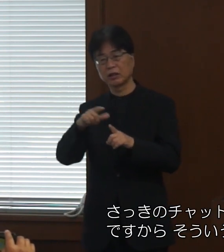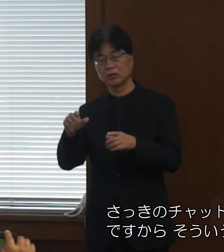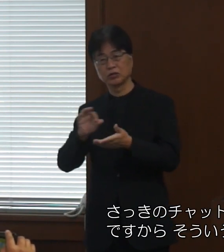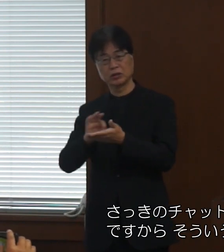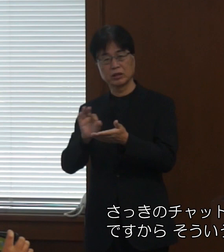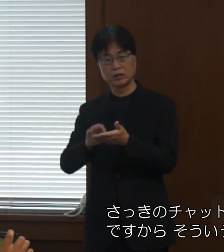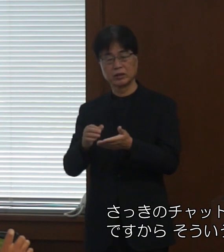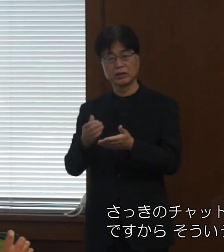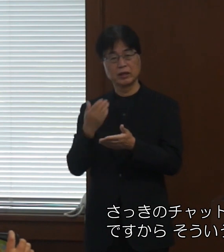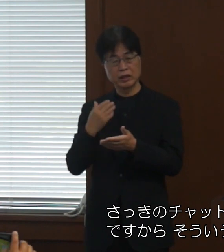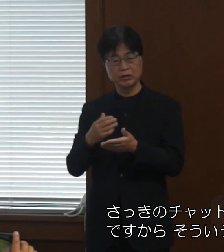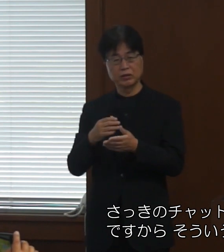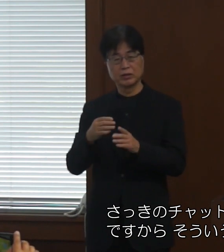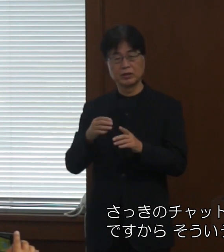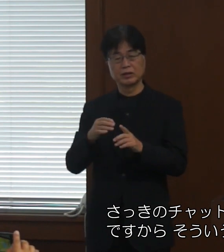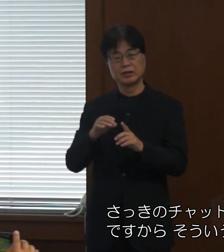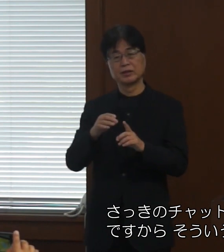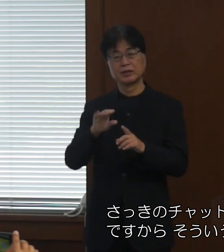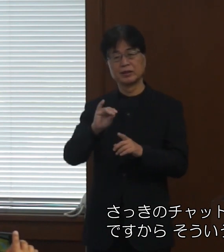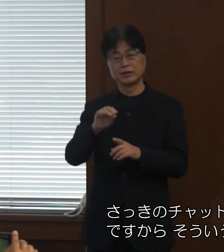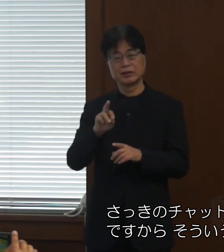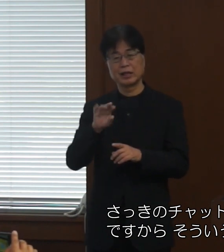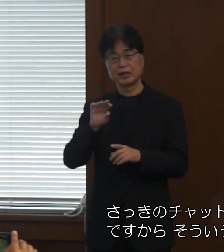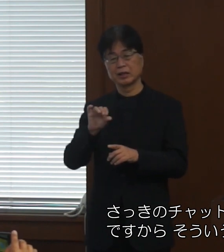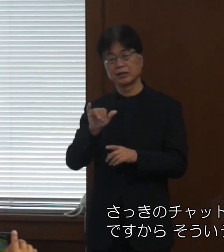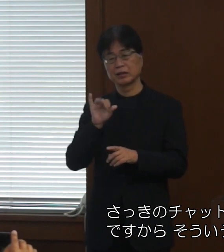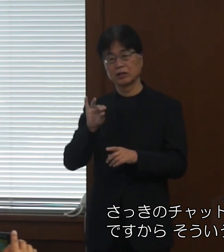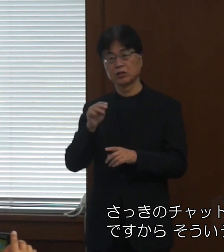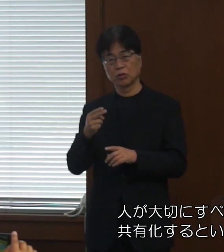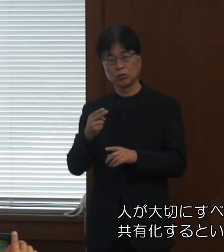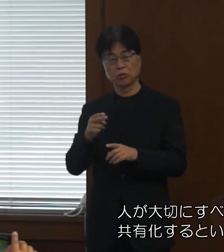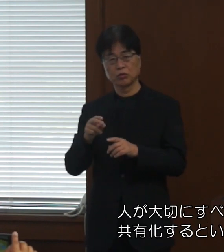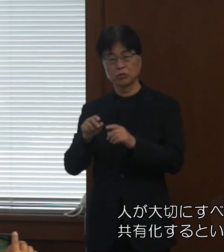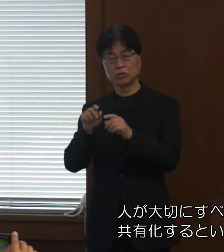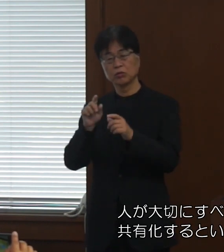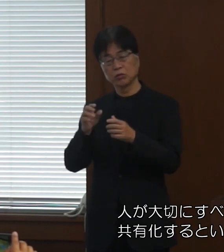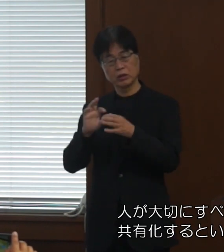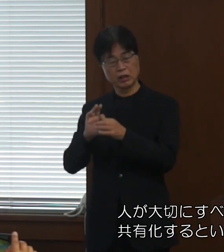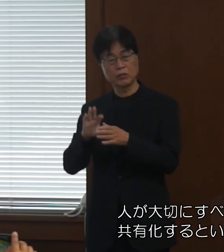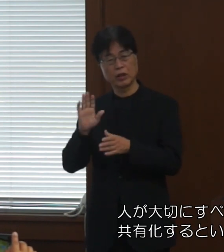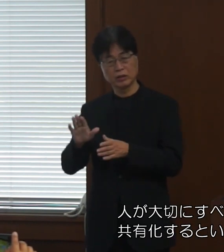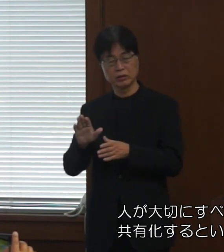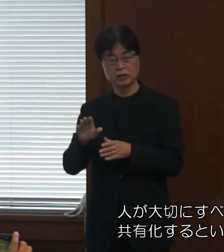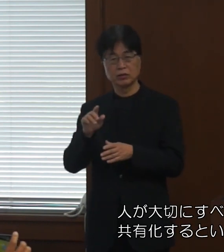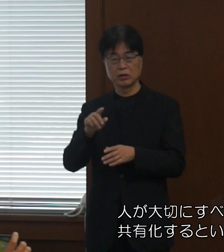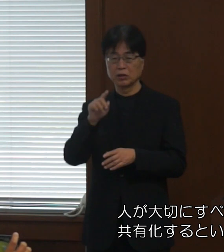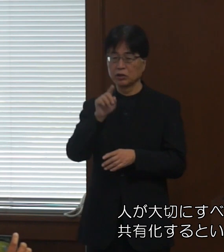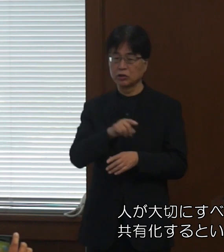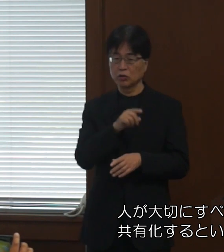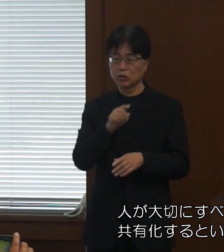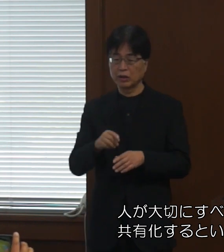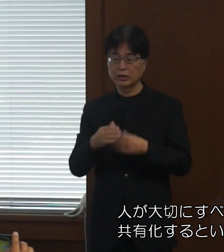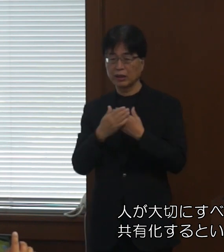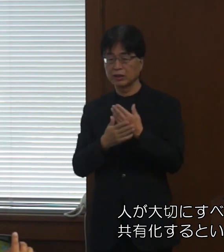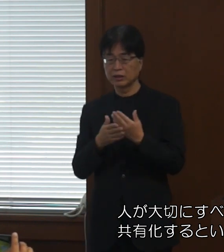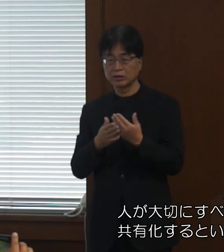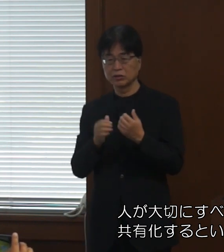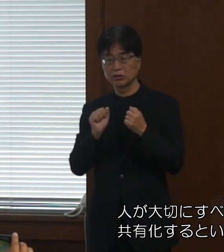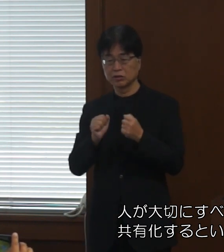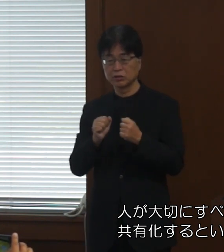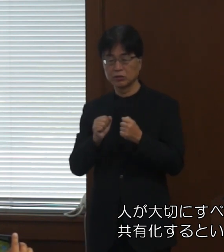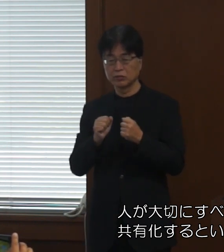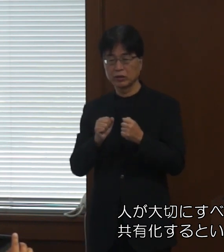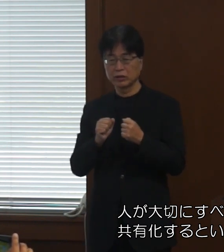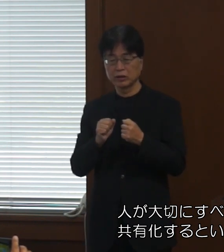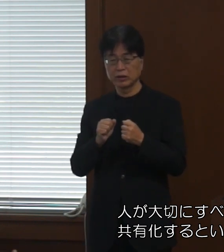ちゃんとの話もありますしですからそういう人が大切にすべき価値観